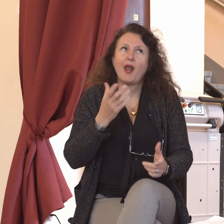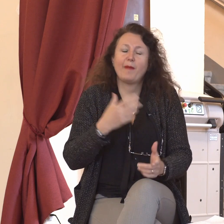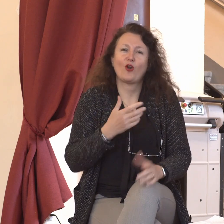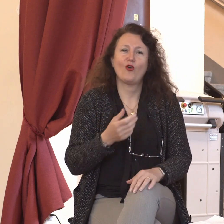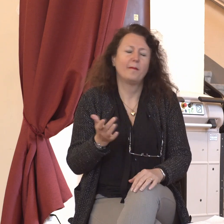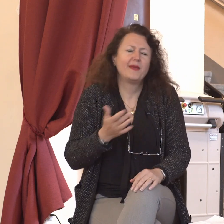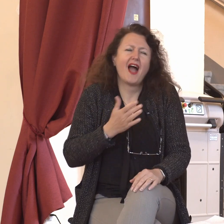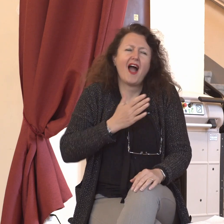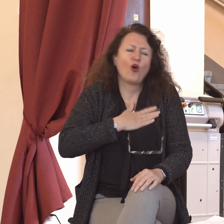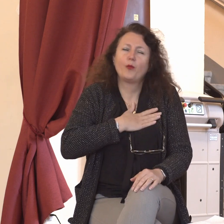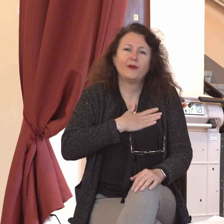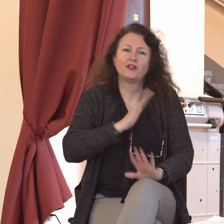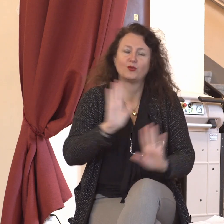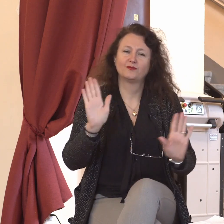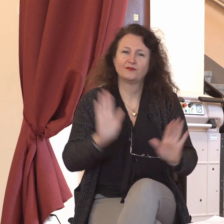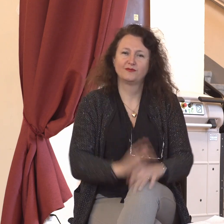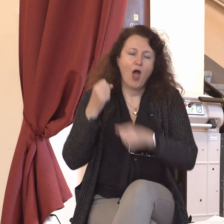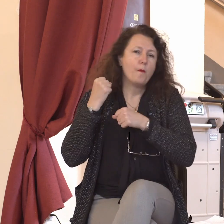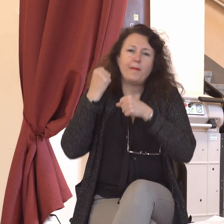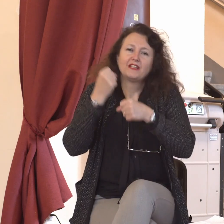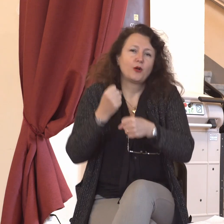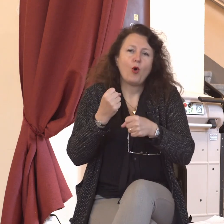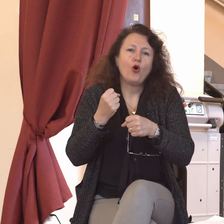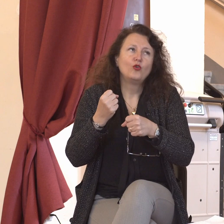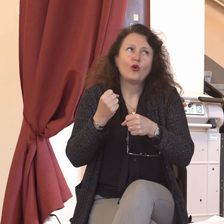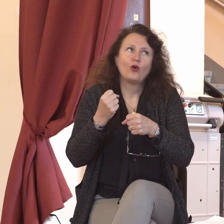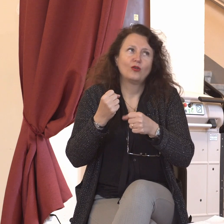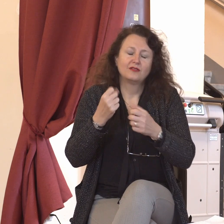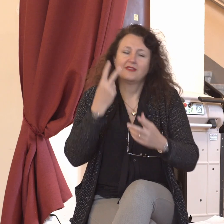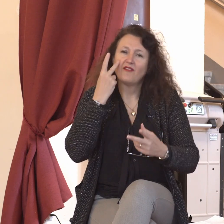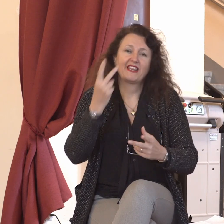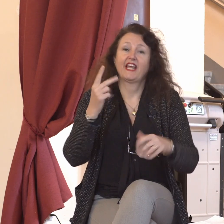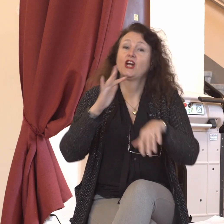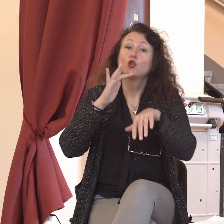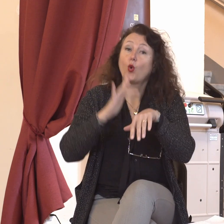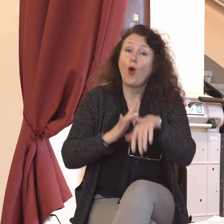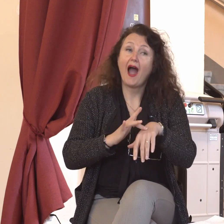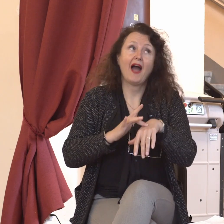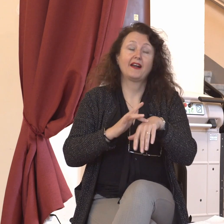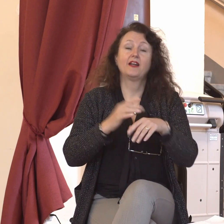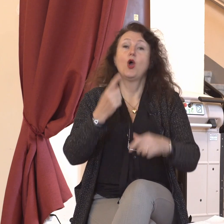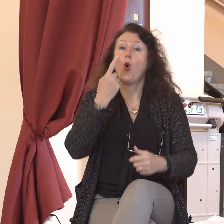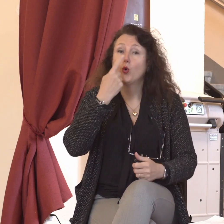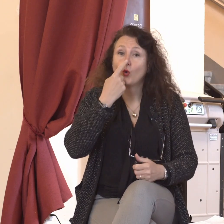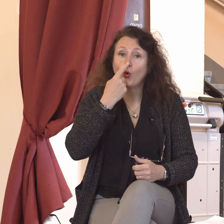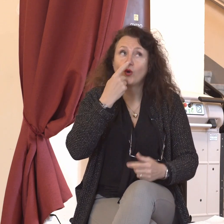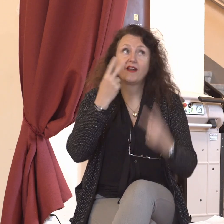le parole. Mi ha colpito. È un patrimonio da vedere, toccare,